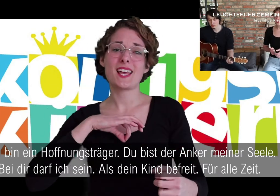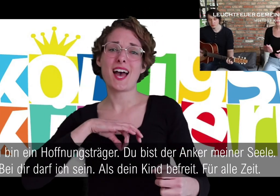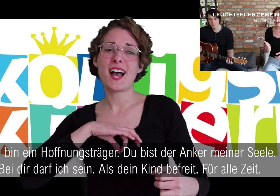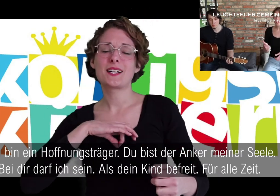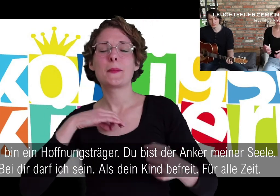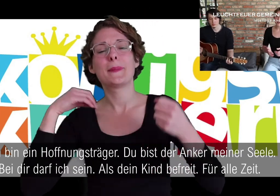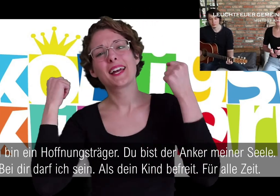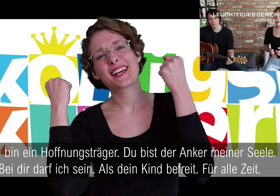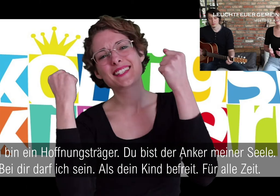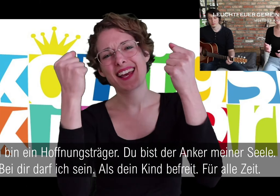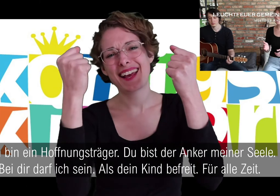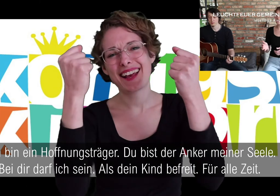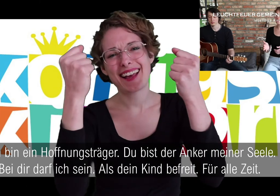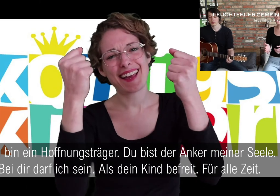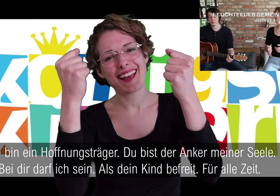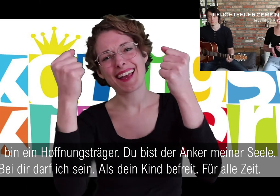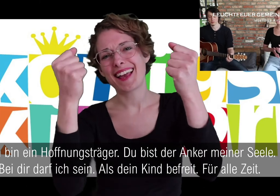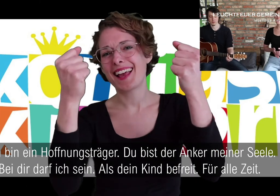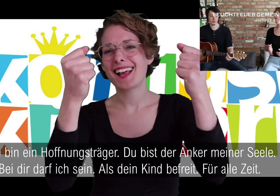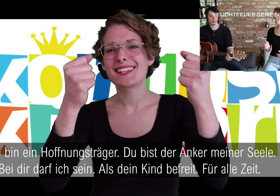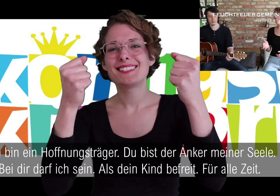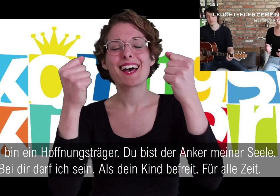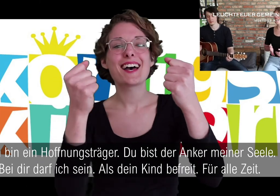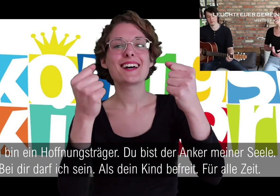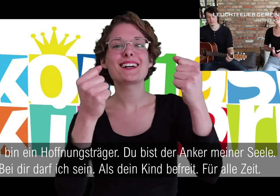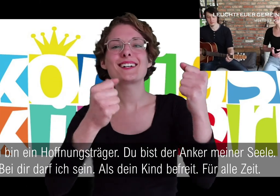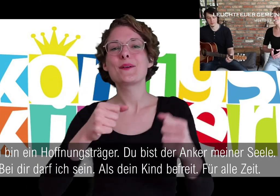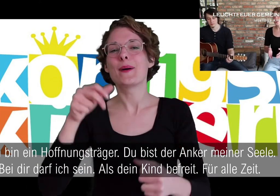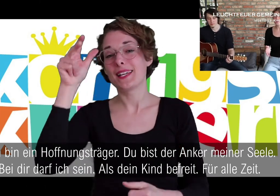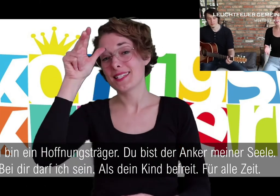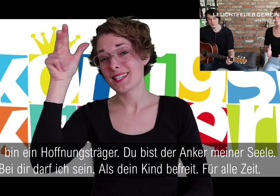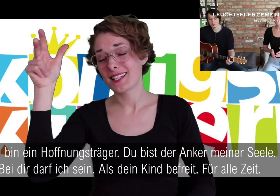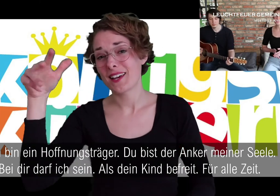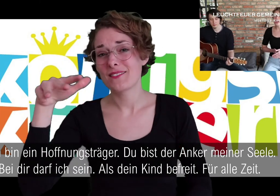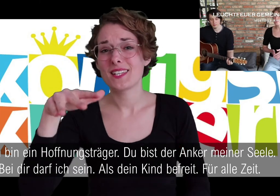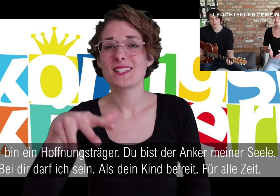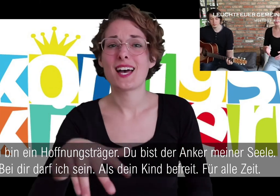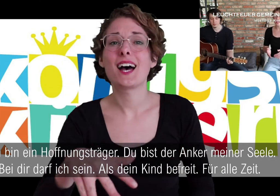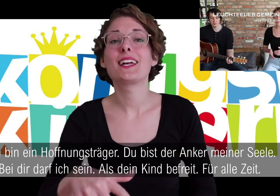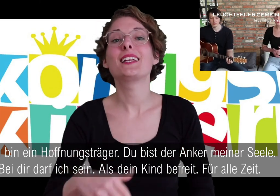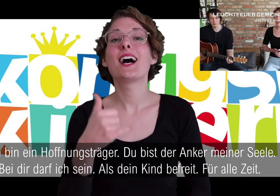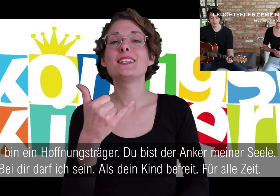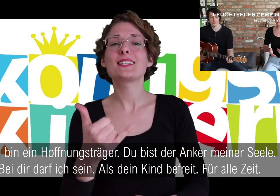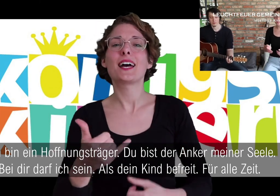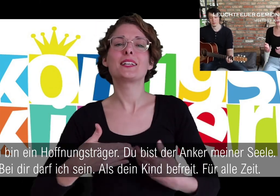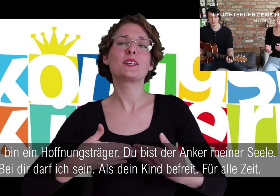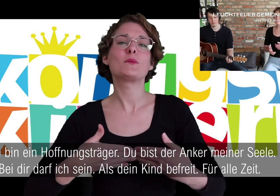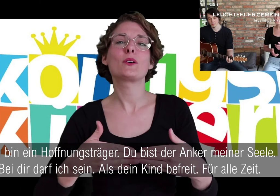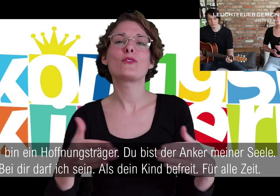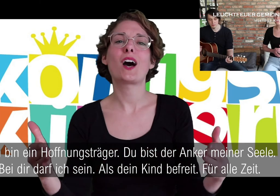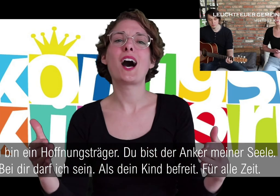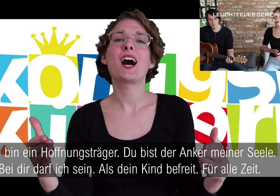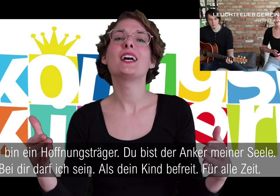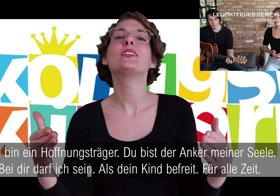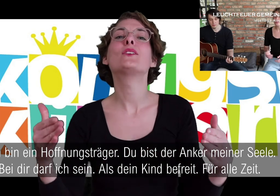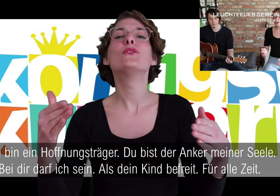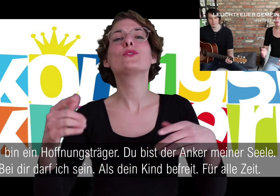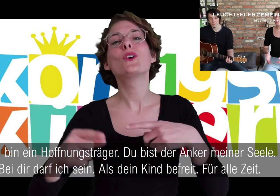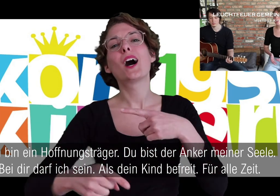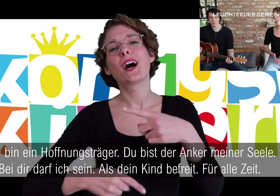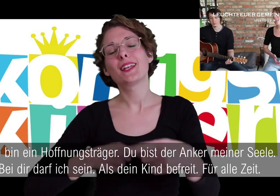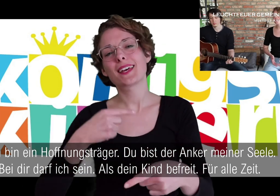du bist der Anker meiner Seele. Bei dir darf ich sein, als dein Kind